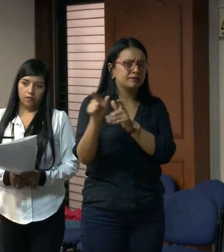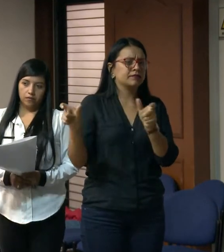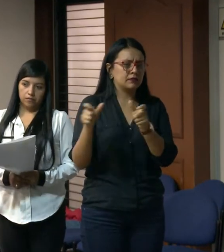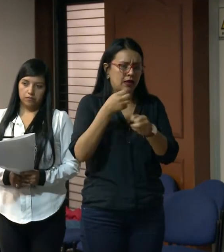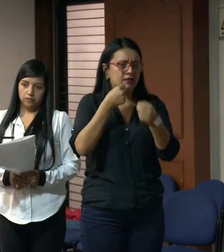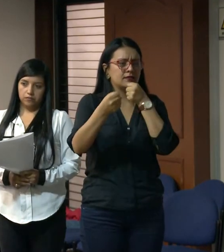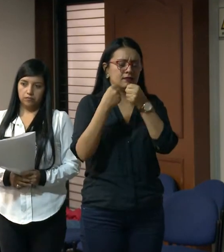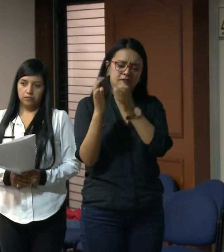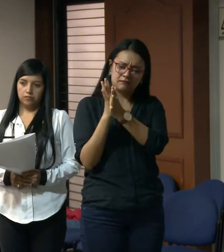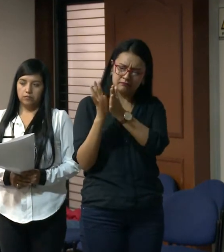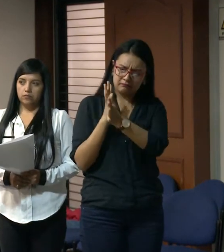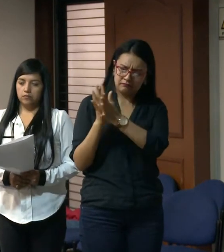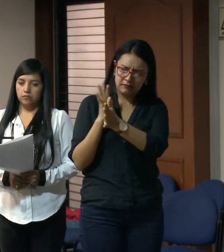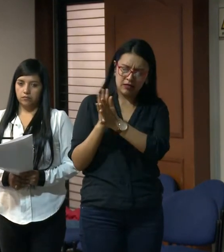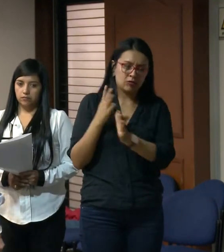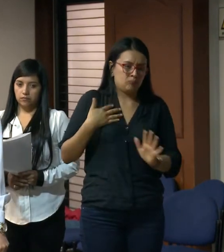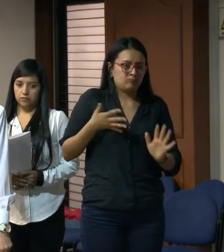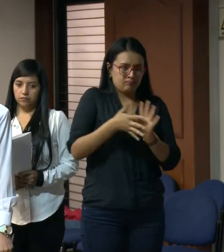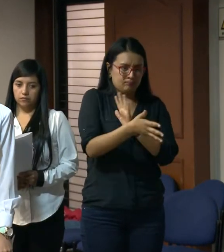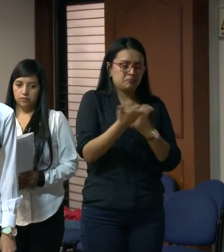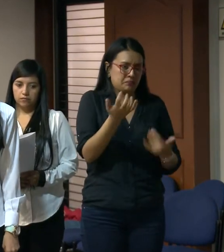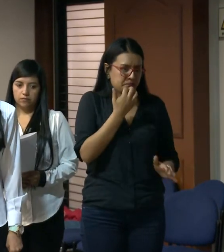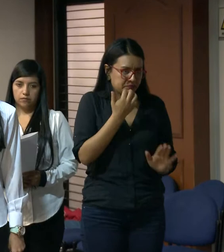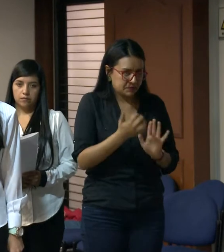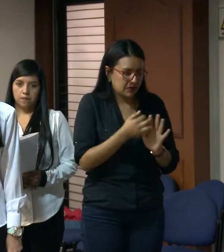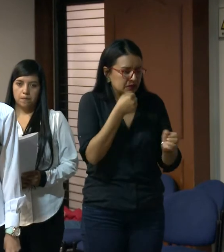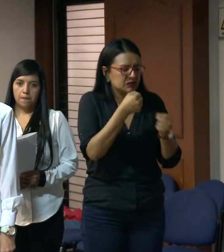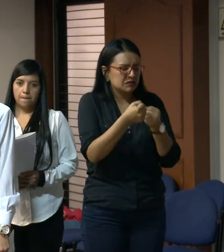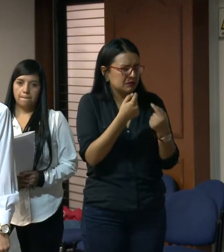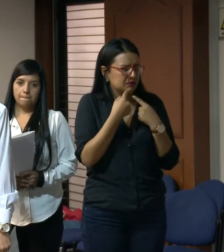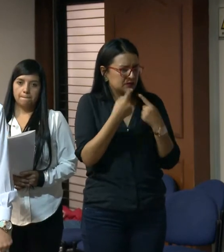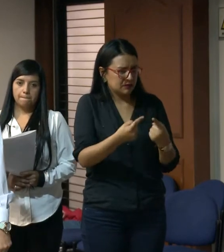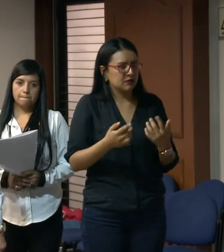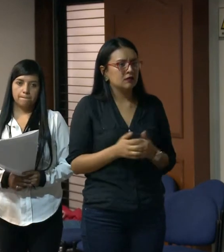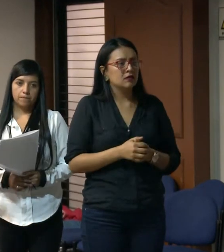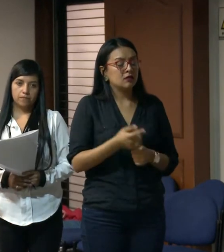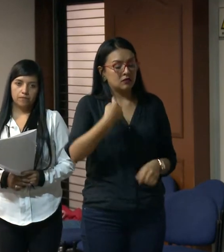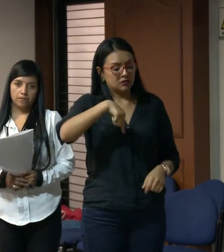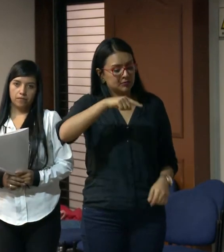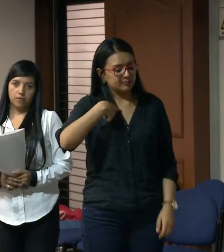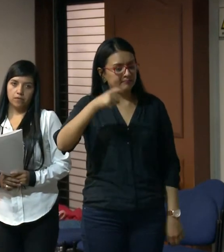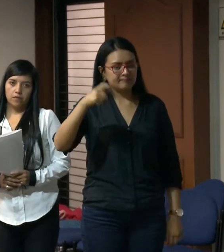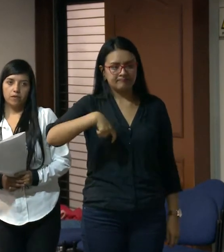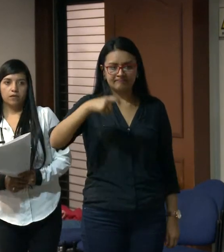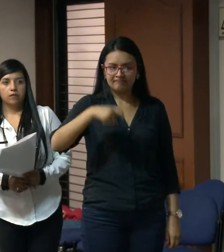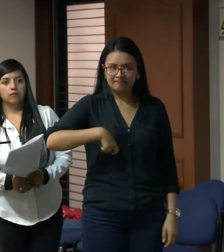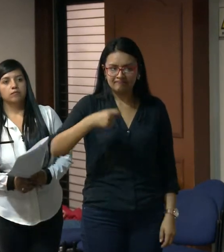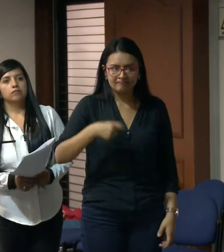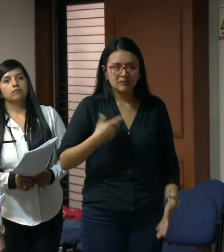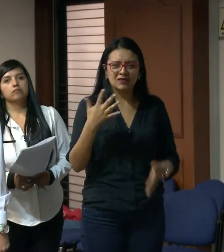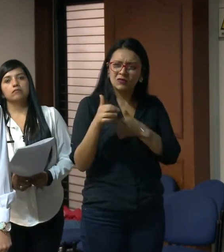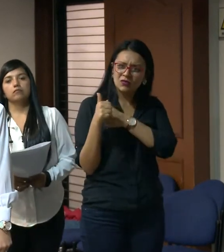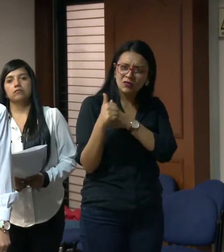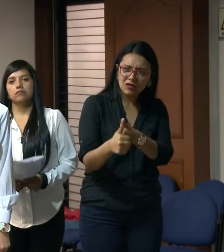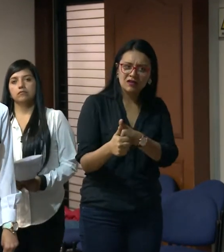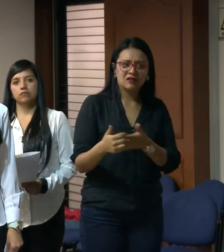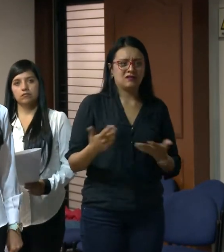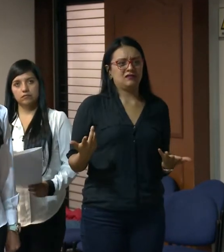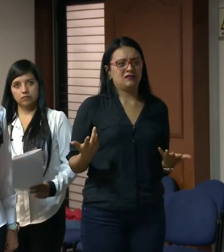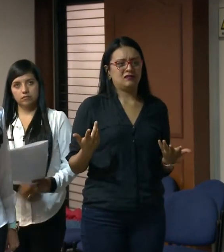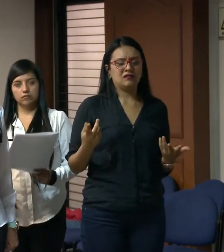en las entrevistas, que se las voy a decir. Por ejemplo, decían que nosotros necesitamos que nos oriente,